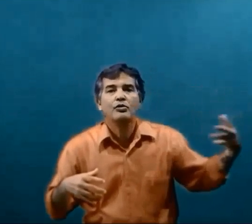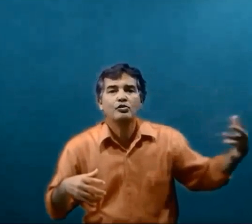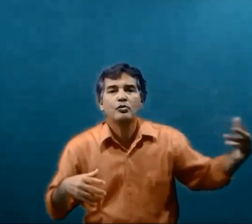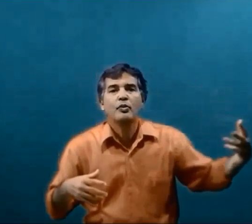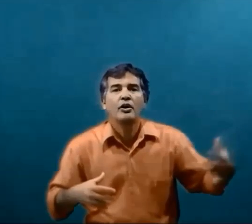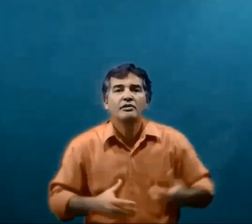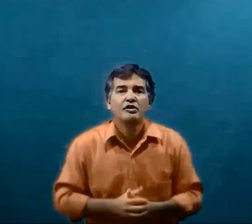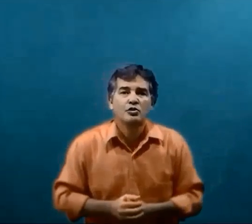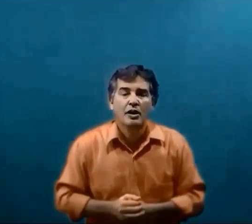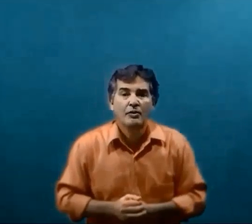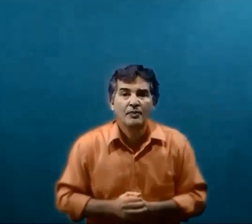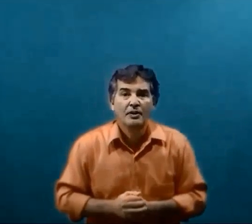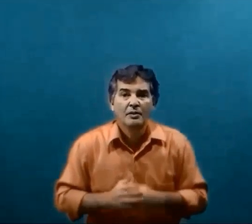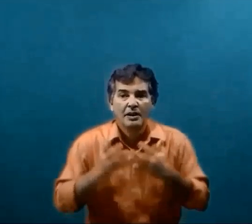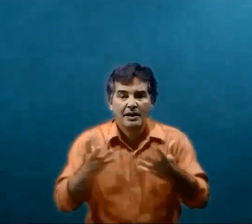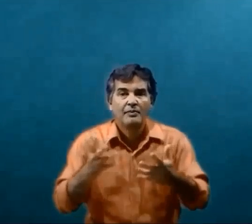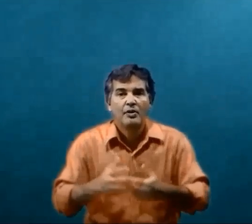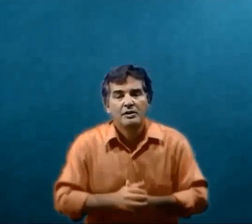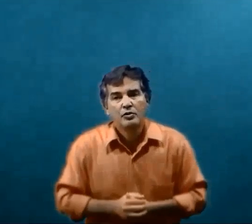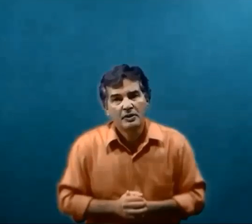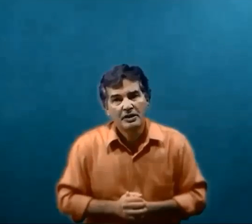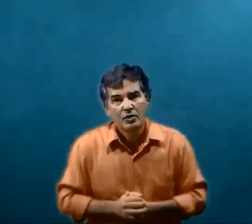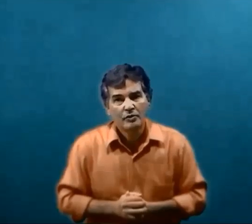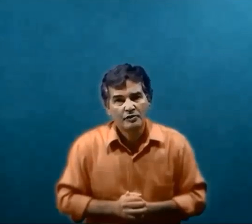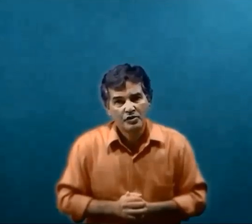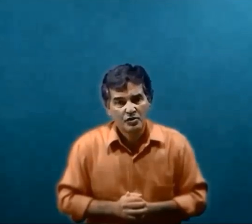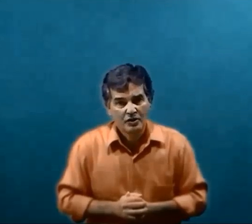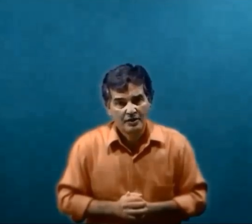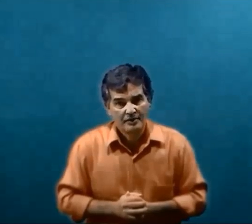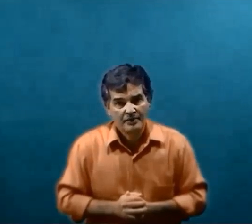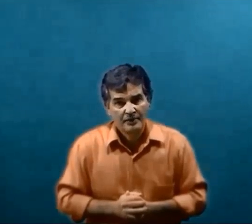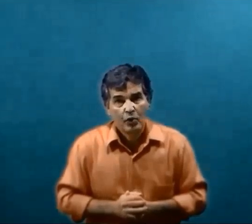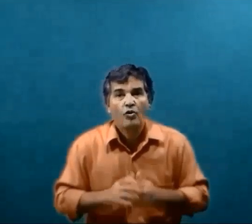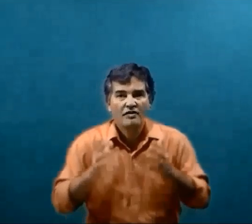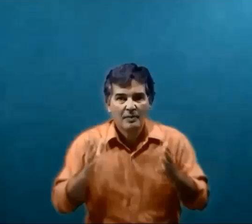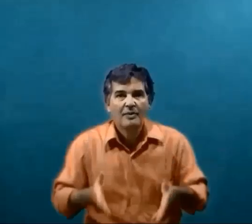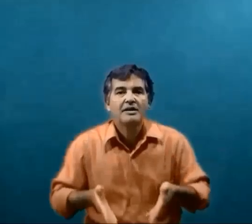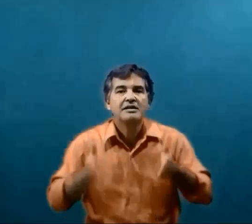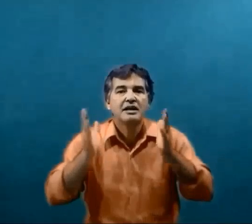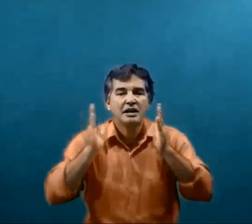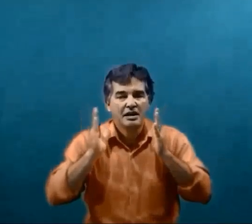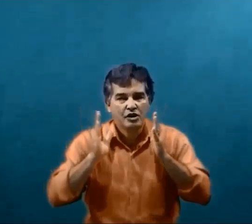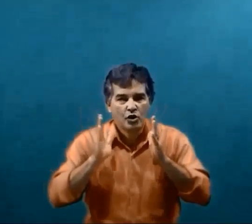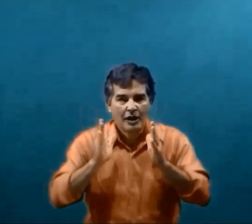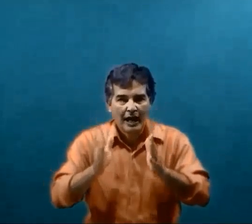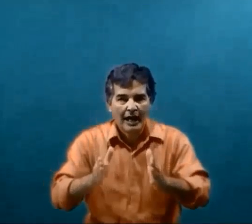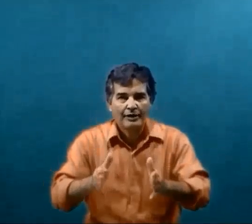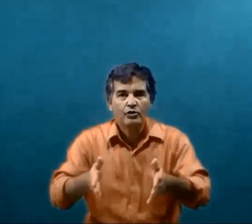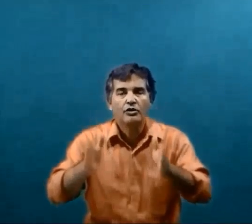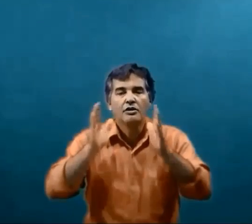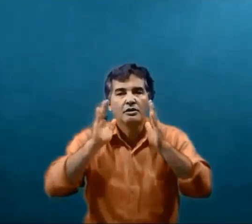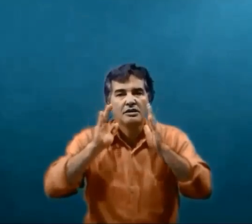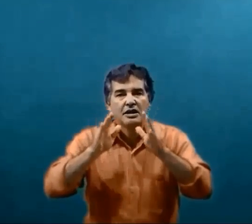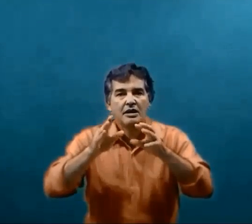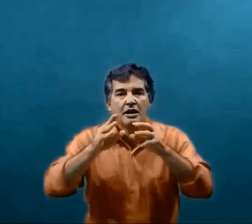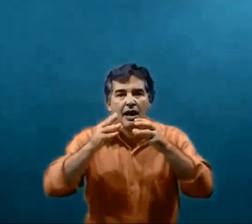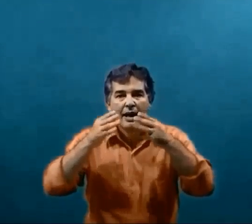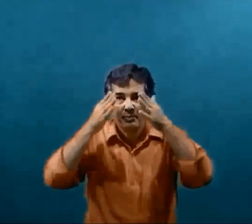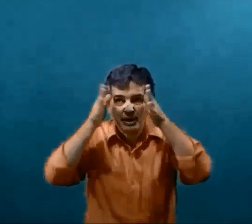um suporte visual para que ele possa compreender como funciona. Ou ele vai permanecer isolado, sem abrir